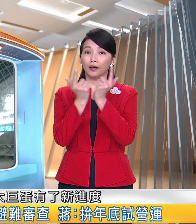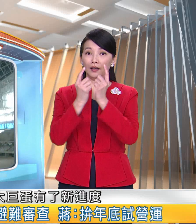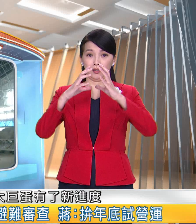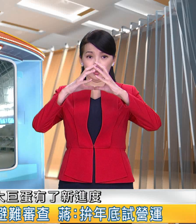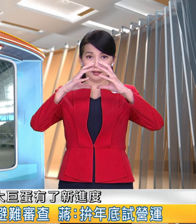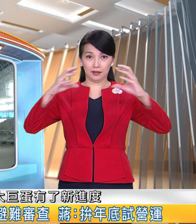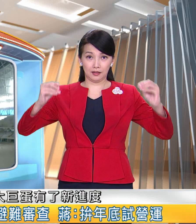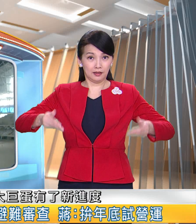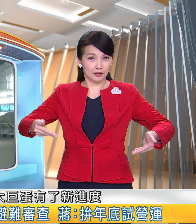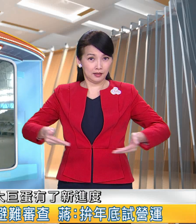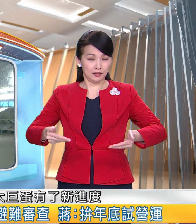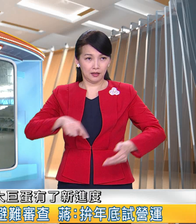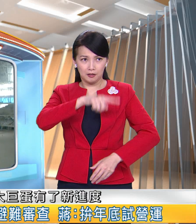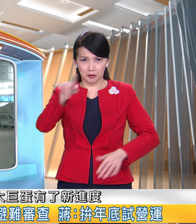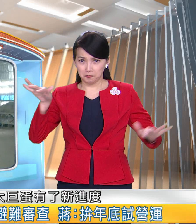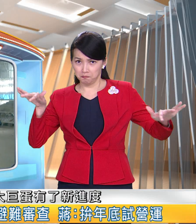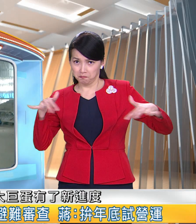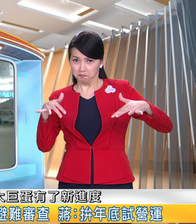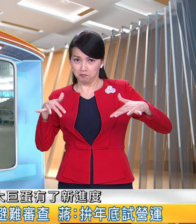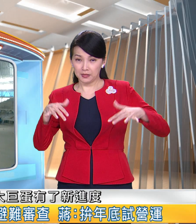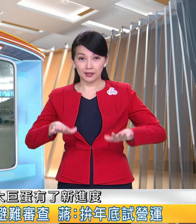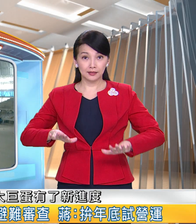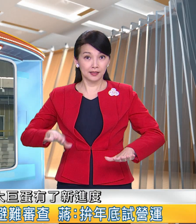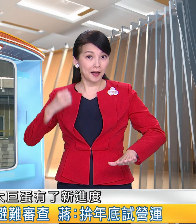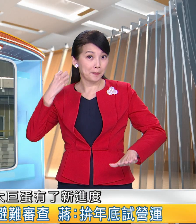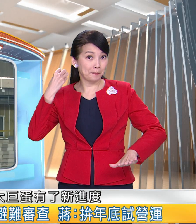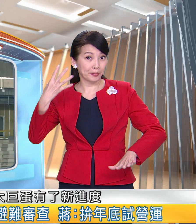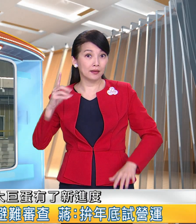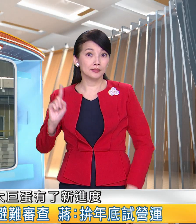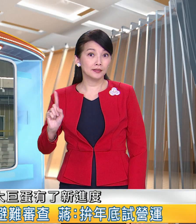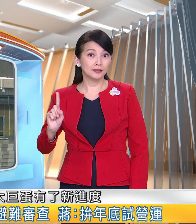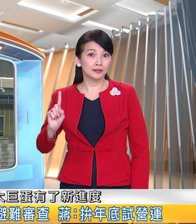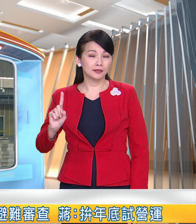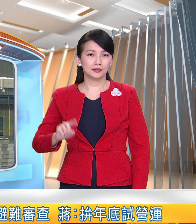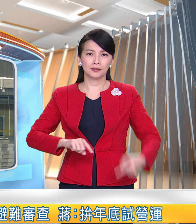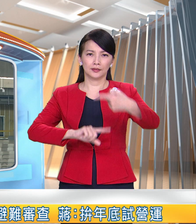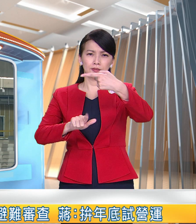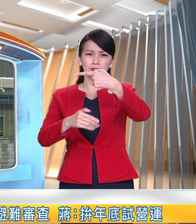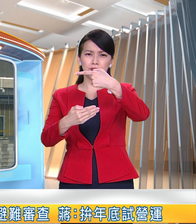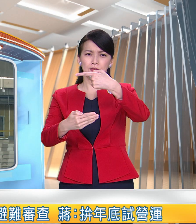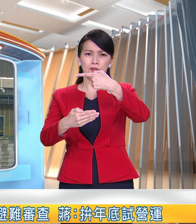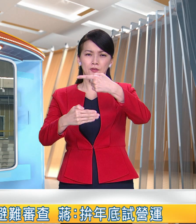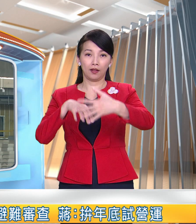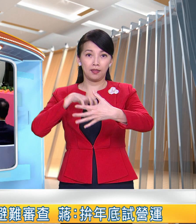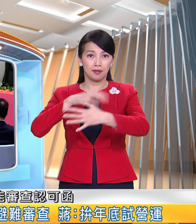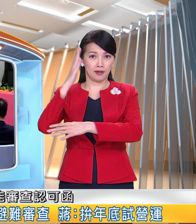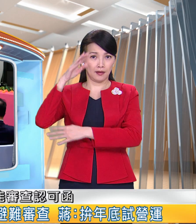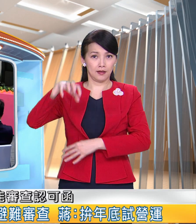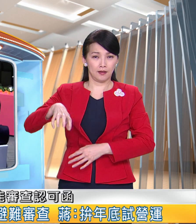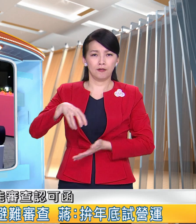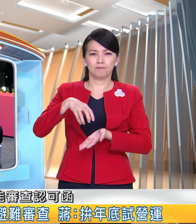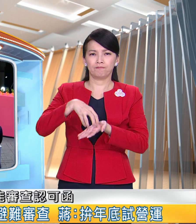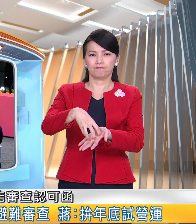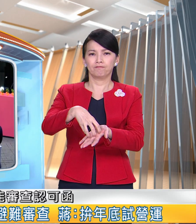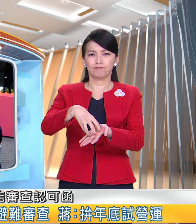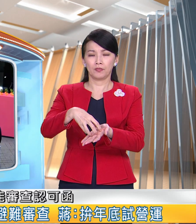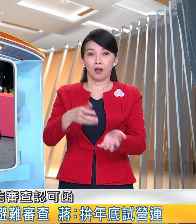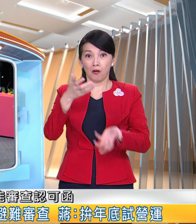各界关注的台北大巨蛋有了新进度。内政部在1月9日发下防火避难性